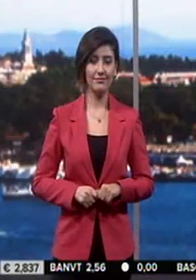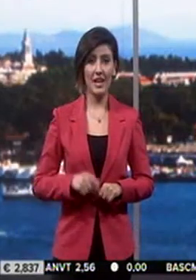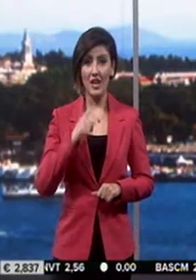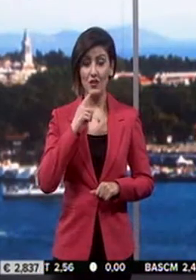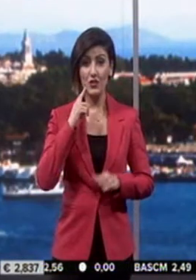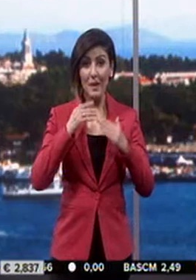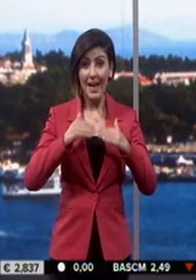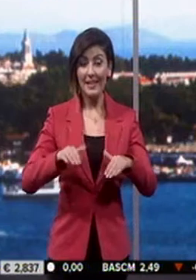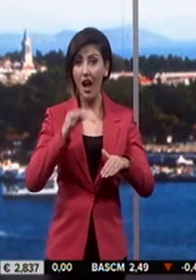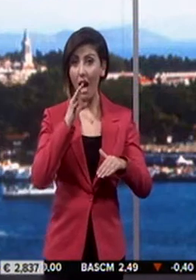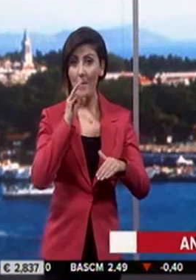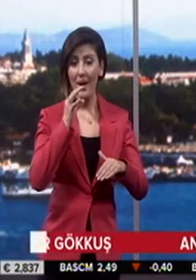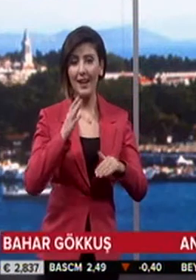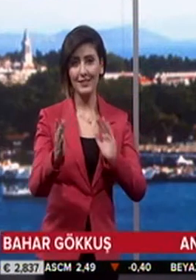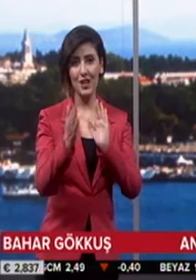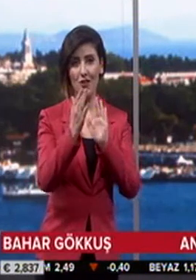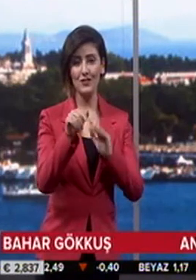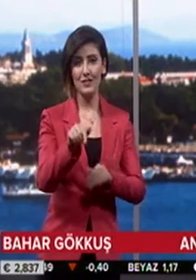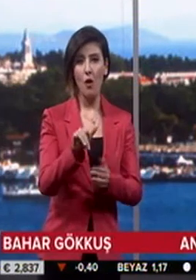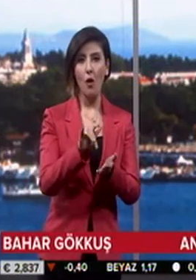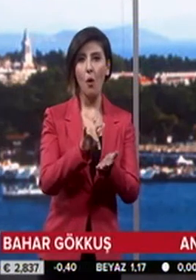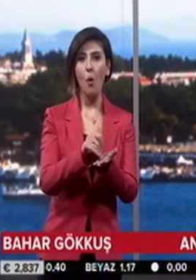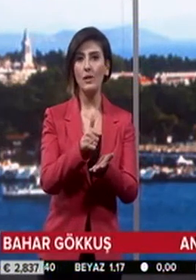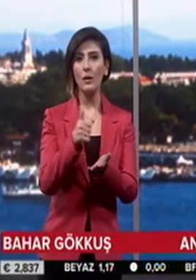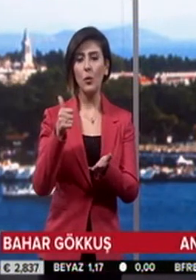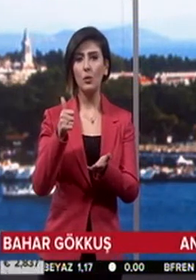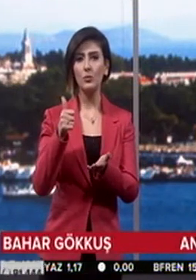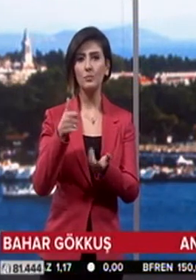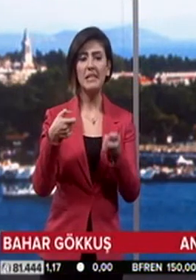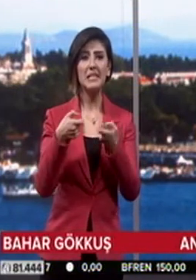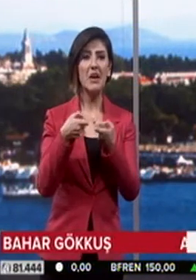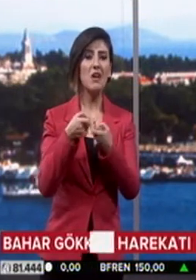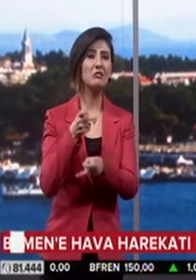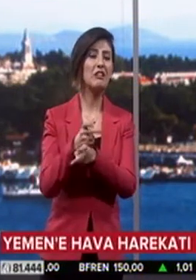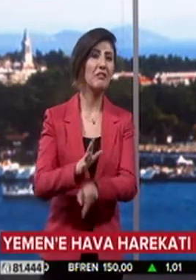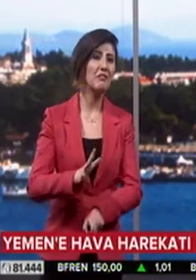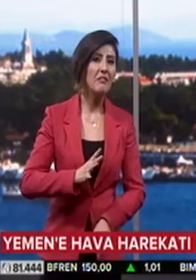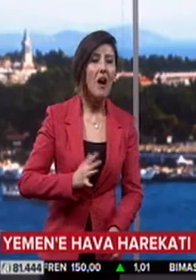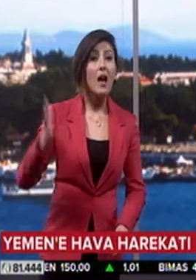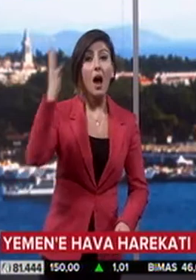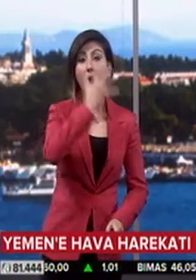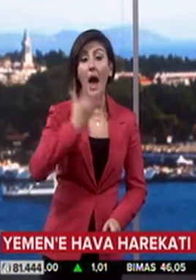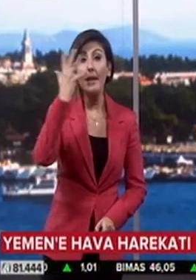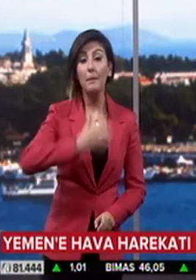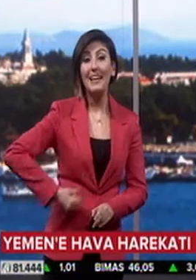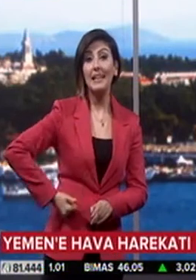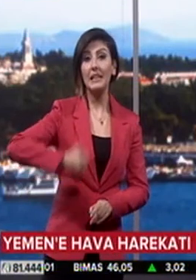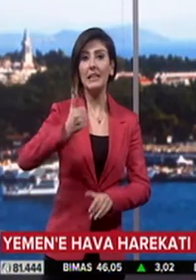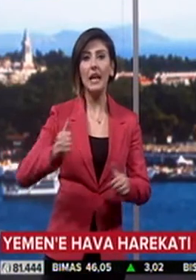İşitme engelliler haber bülteniyle karşınızdayız. Orta Doğu'da topyekün savaş tehdidi. Suudi Arabistan liderliğindeki koalisyonun